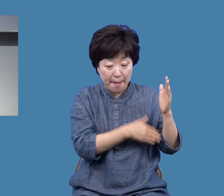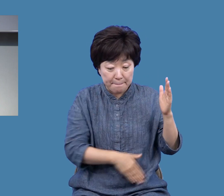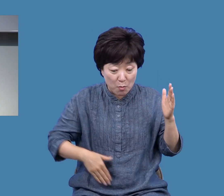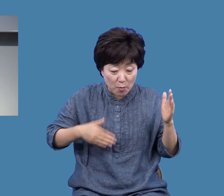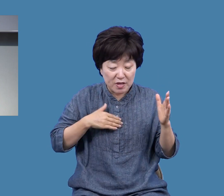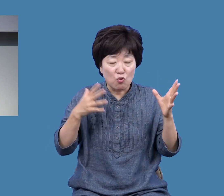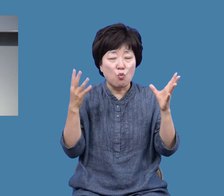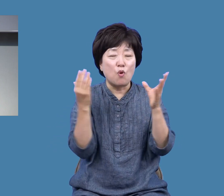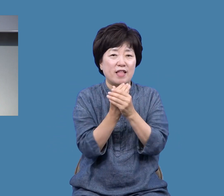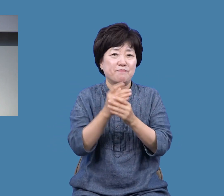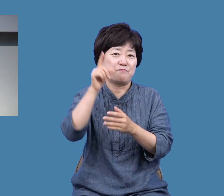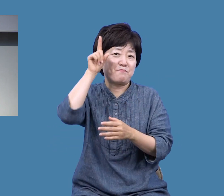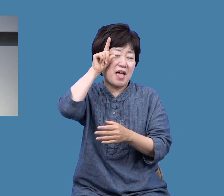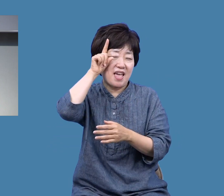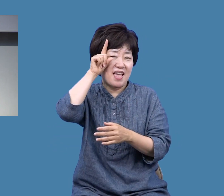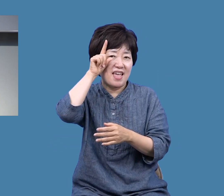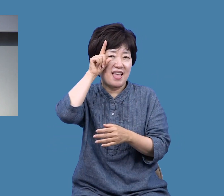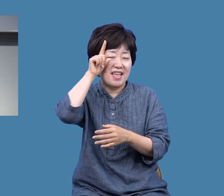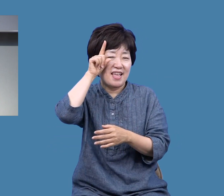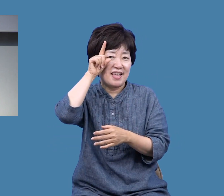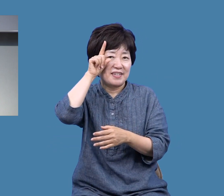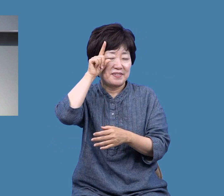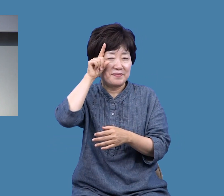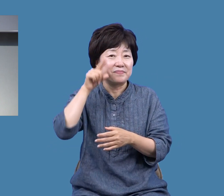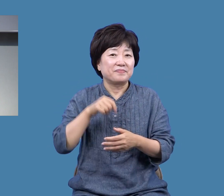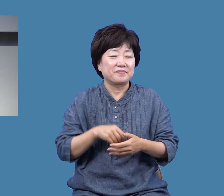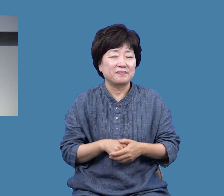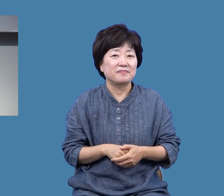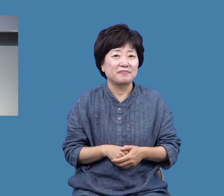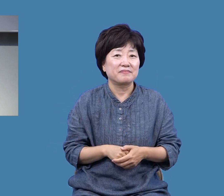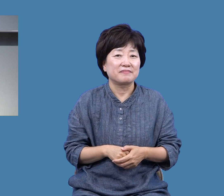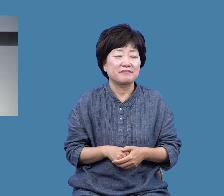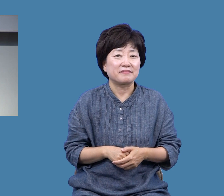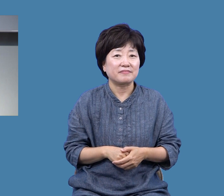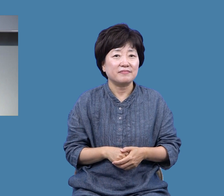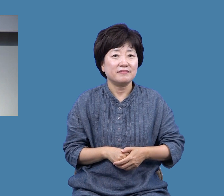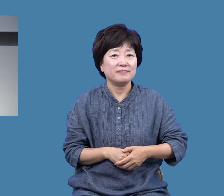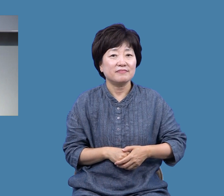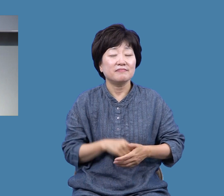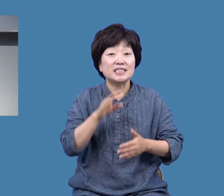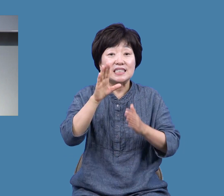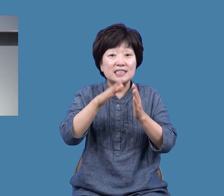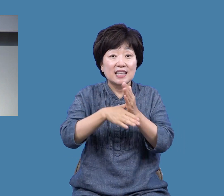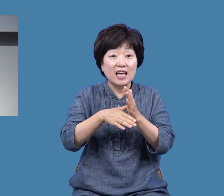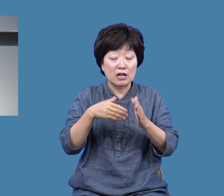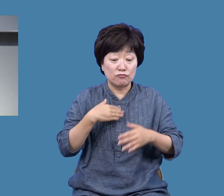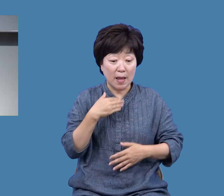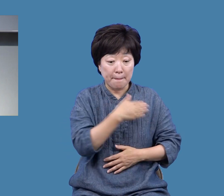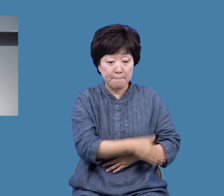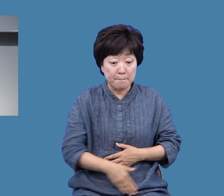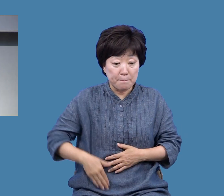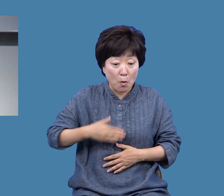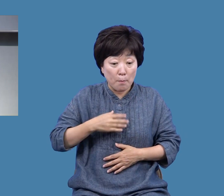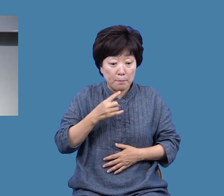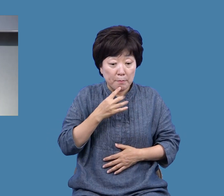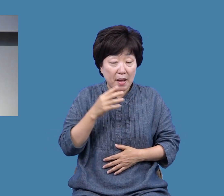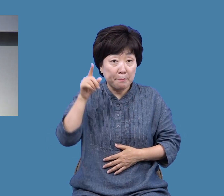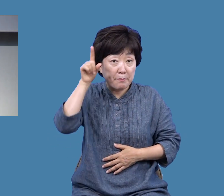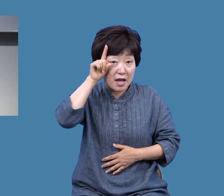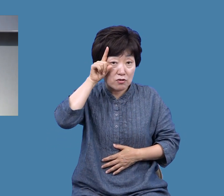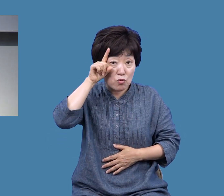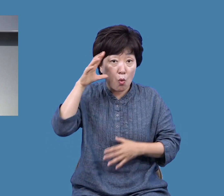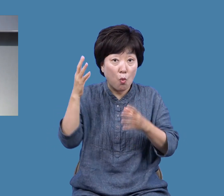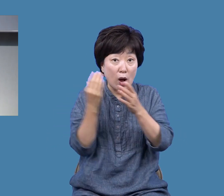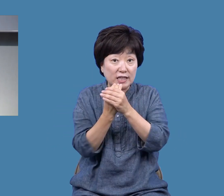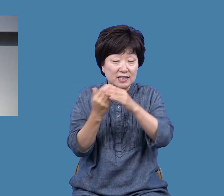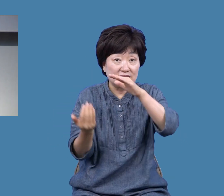완성이 됩니다. 100으로 완성이 돼요. 그런데 그때는 우리 몸만 100으로 완성이 되는 것이